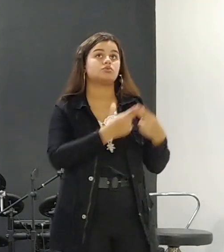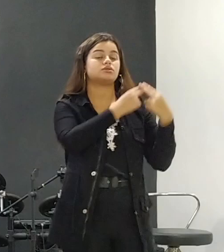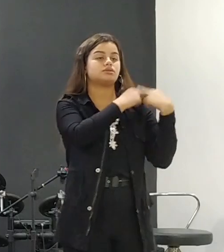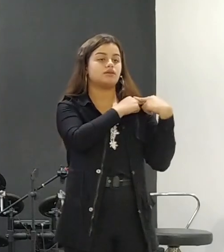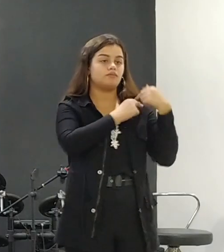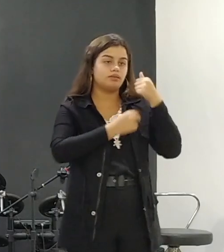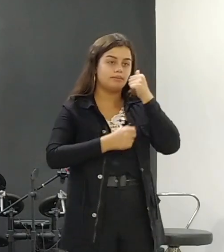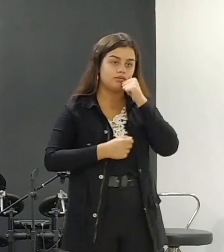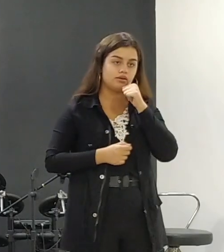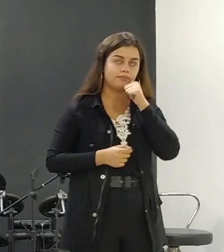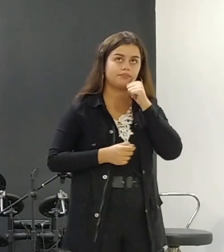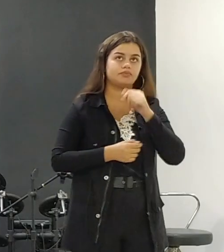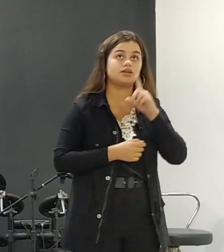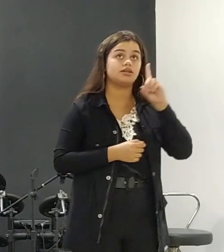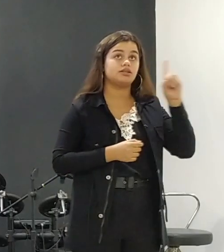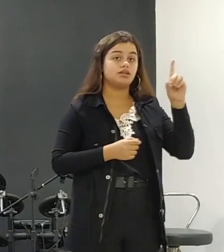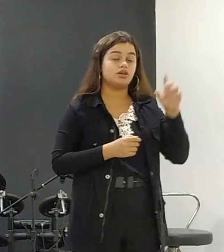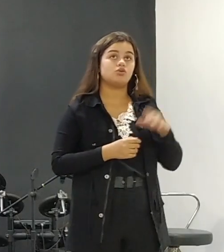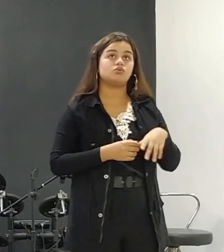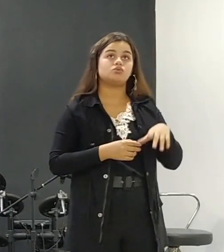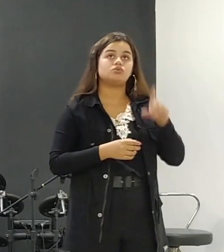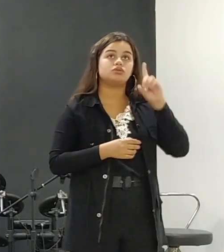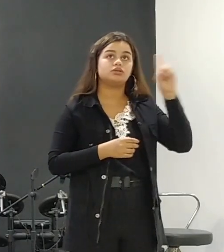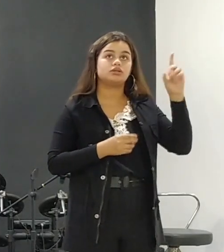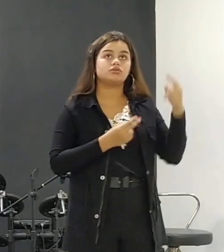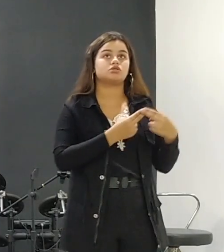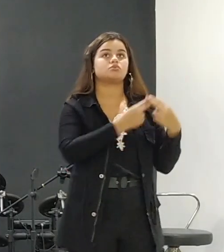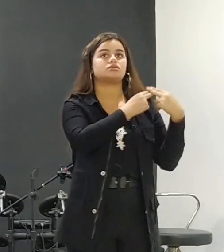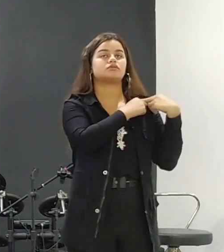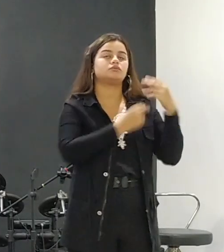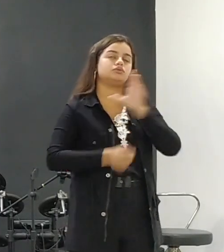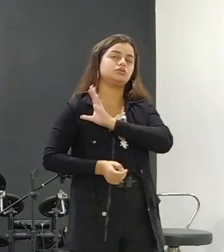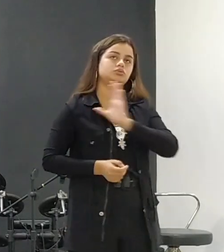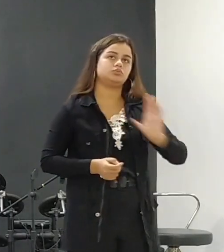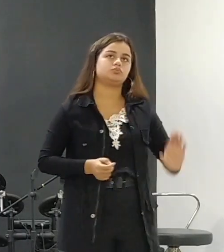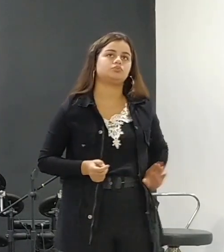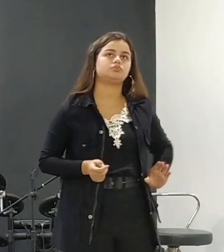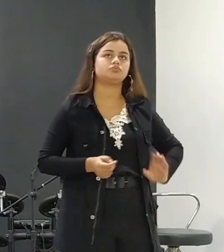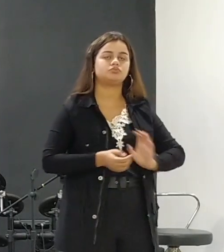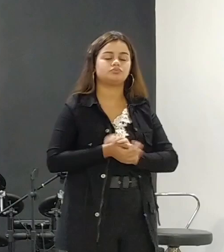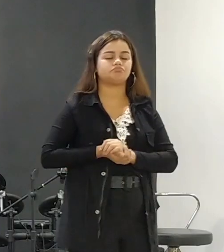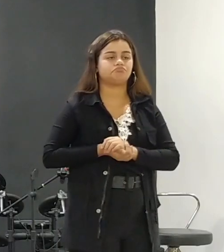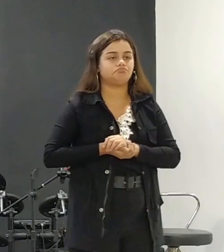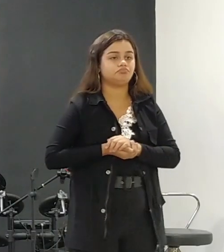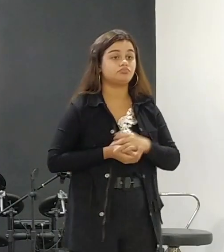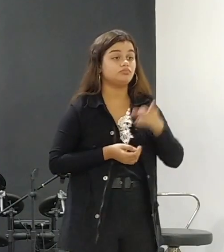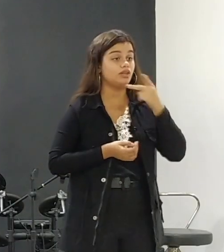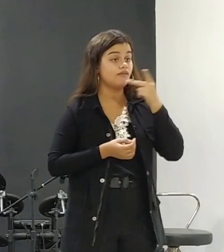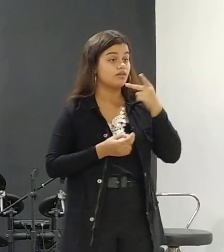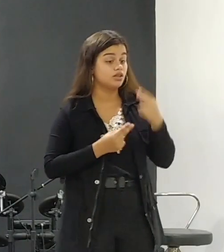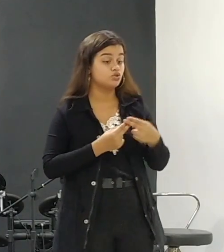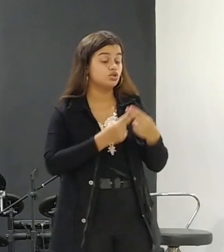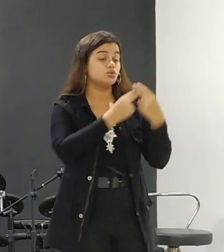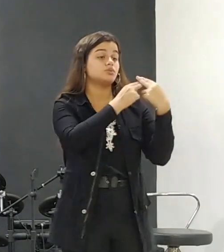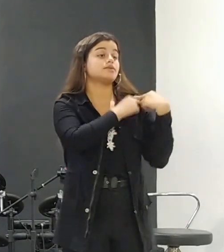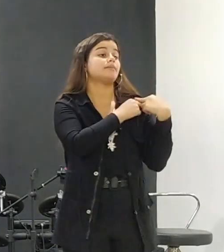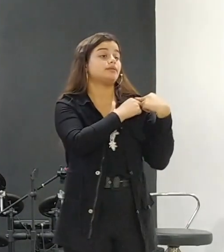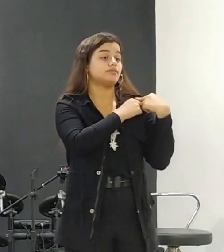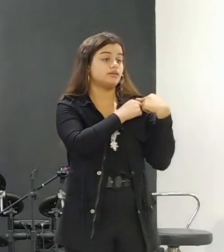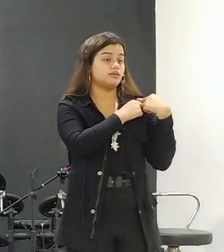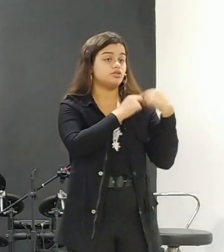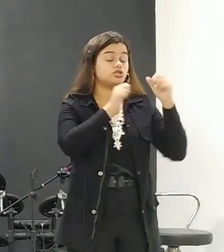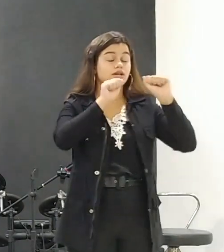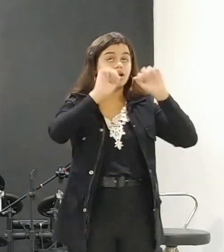e Deus a cabeça de Cristo. Paulo vem estabelecendo essas regras. Ele está falando o que aqui? De